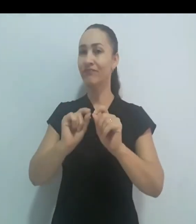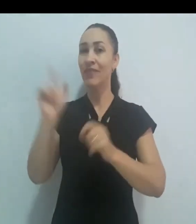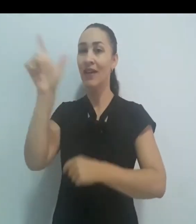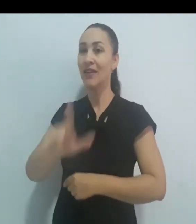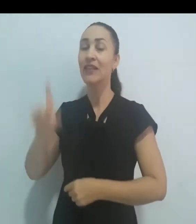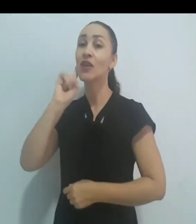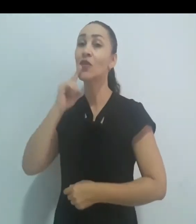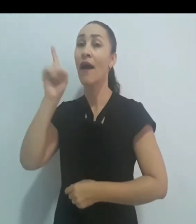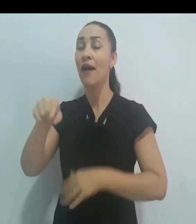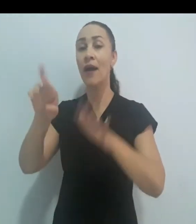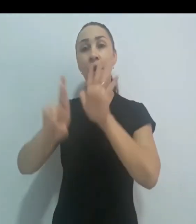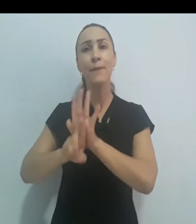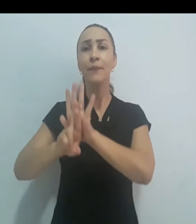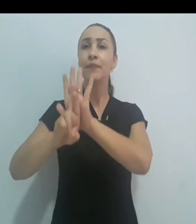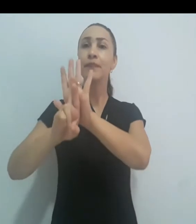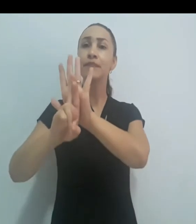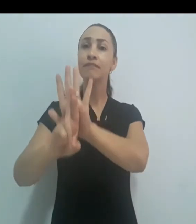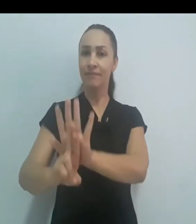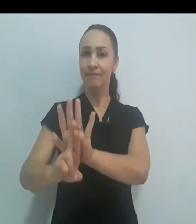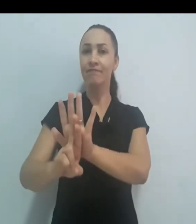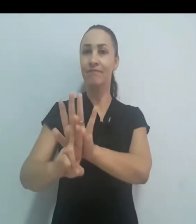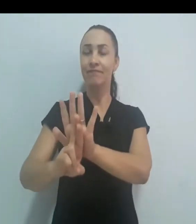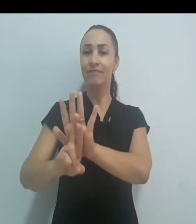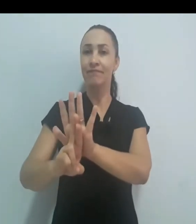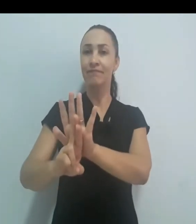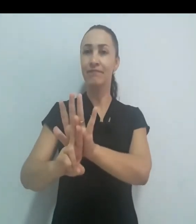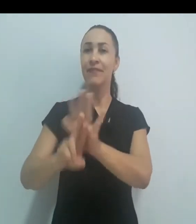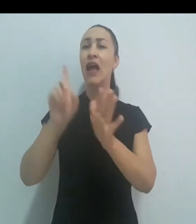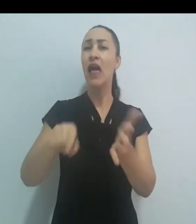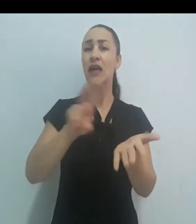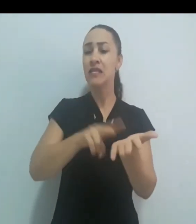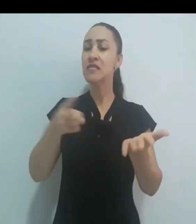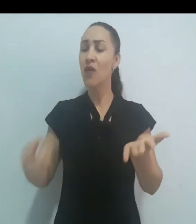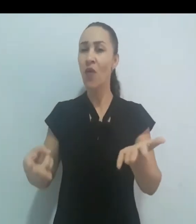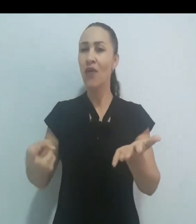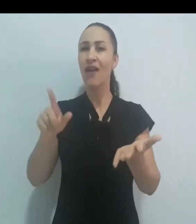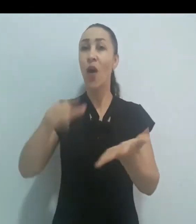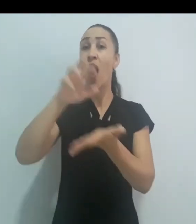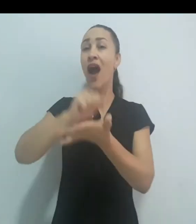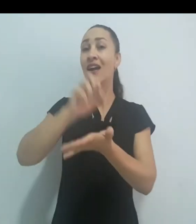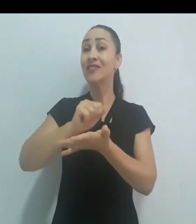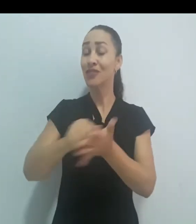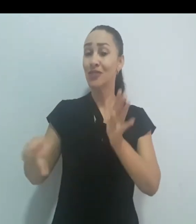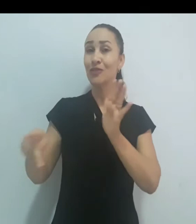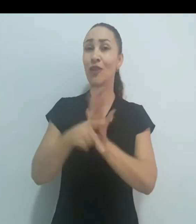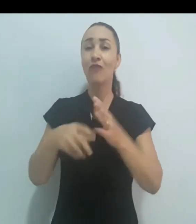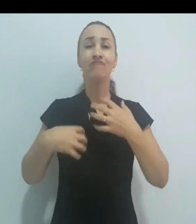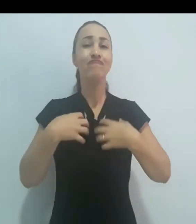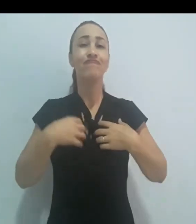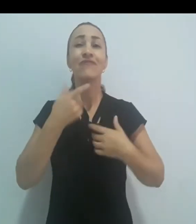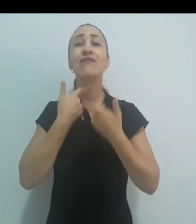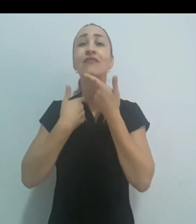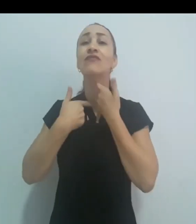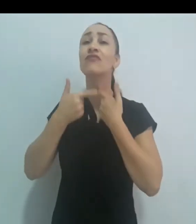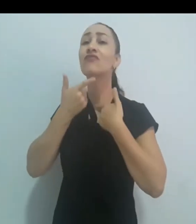a representação, né, a transcrição, o registro dos anseios,